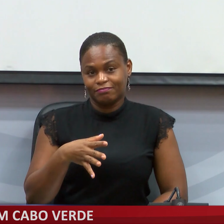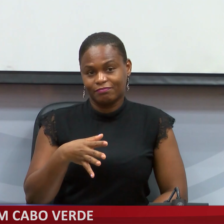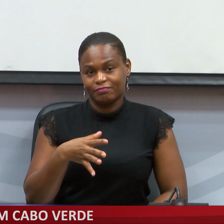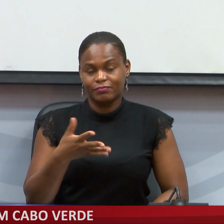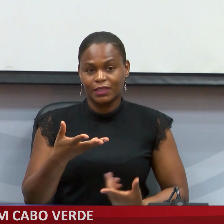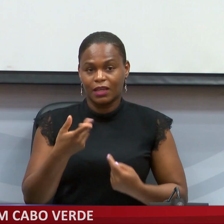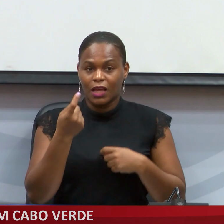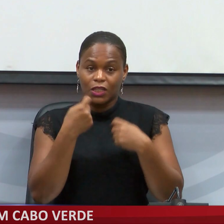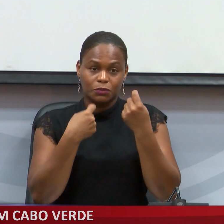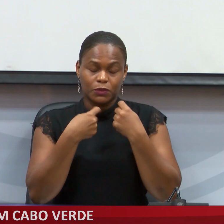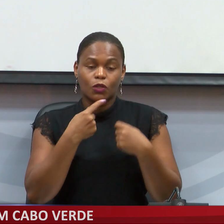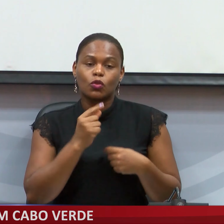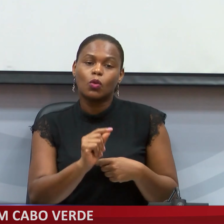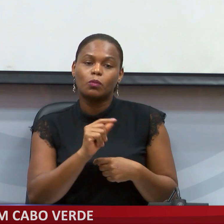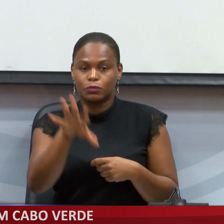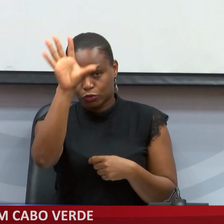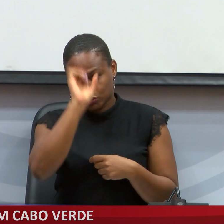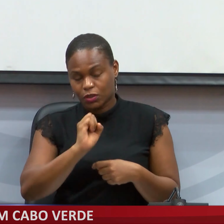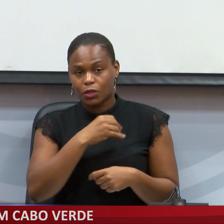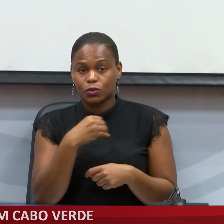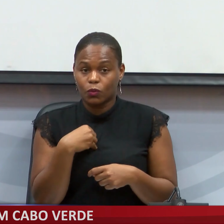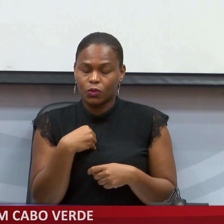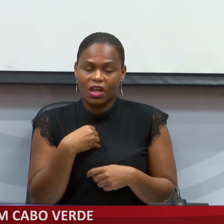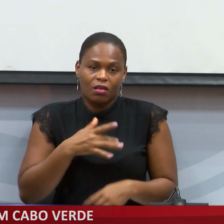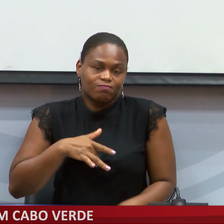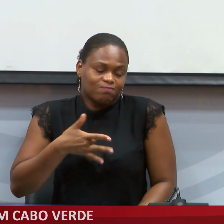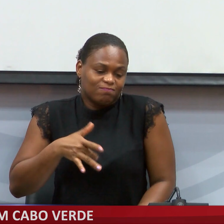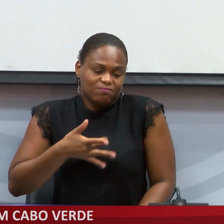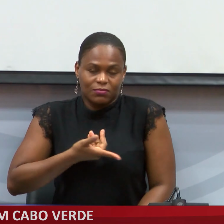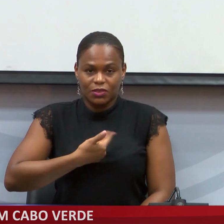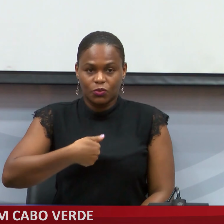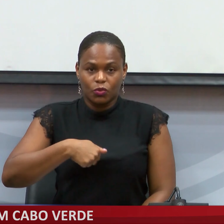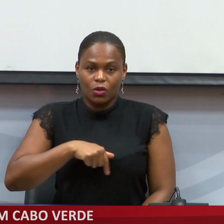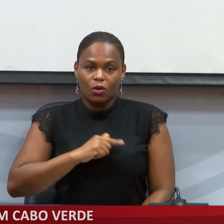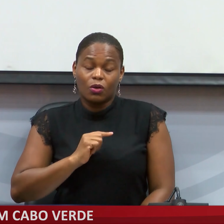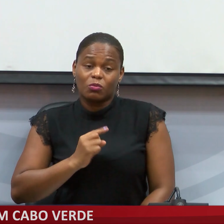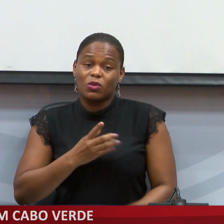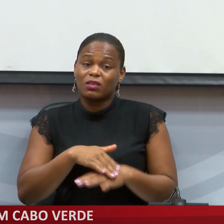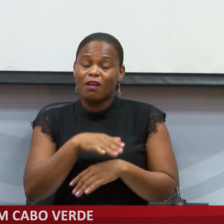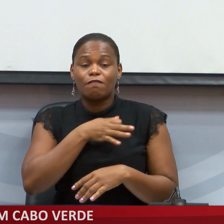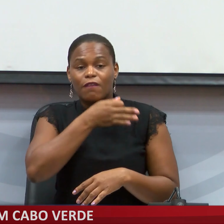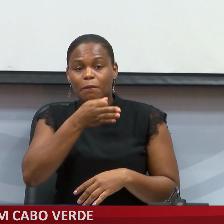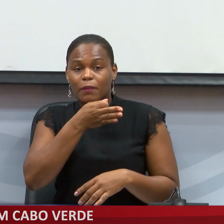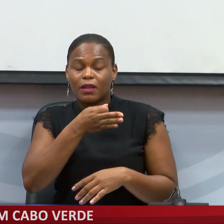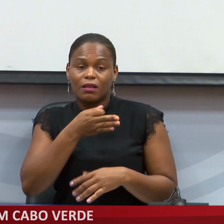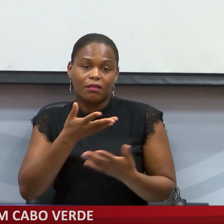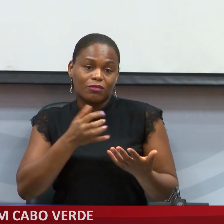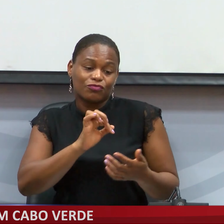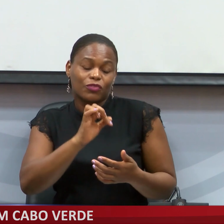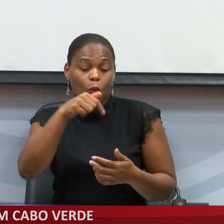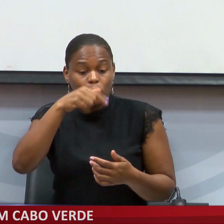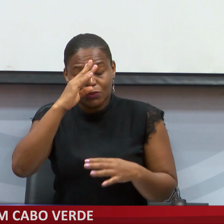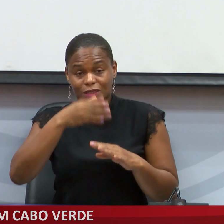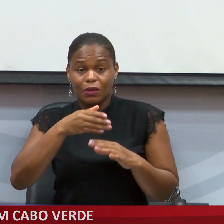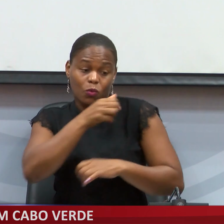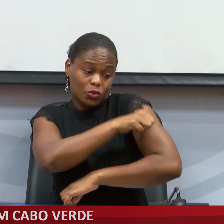expressar, em nome do Ministério da Saúde, as nossas sentidas condolências à família enlutada pelo óbito que ocorreu hoje no